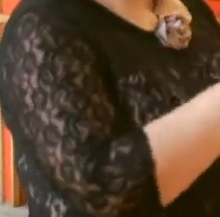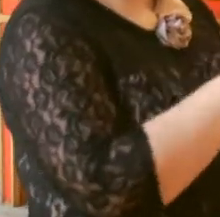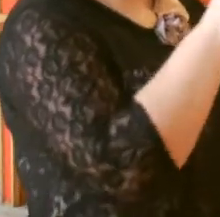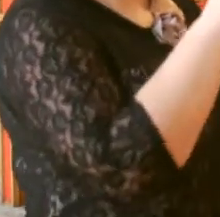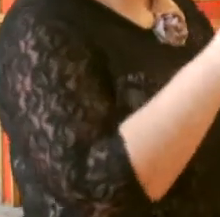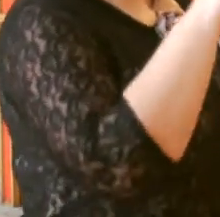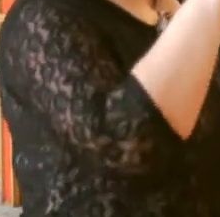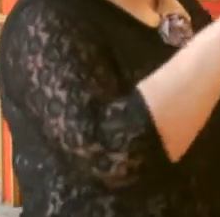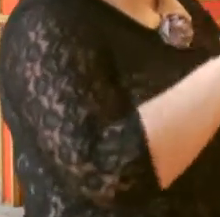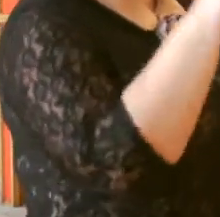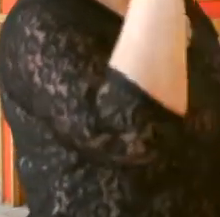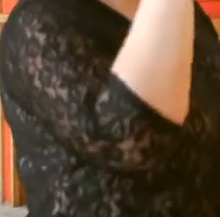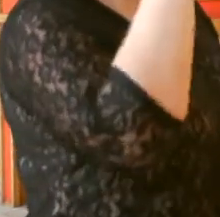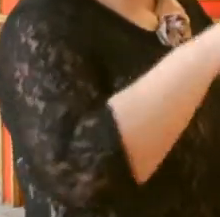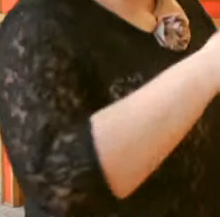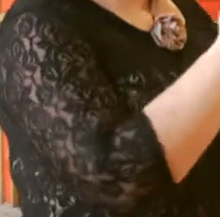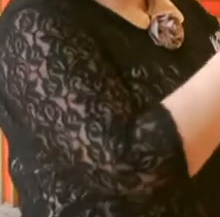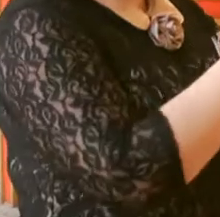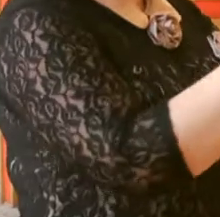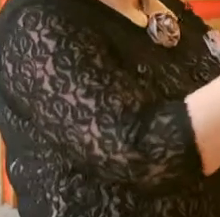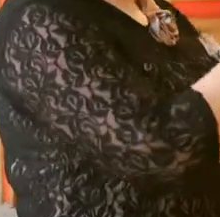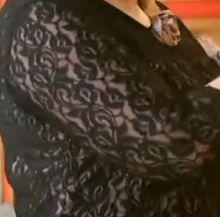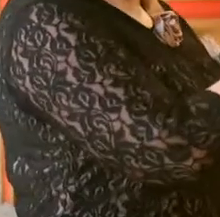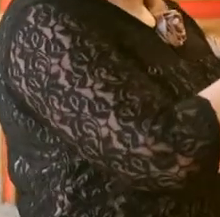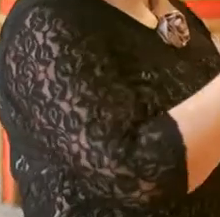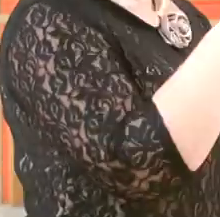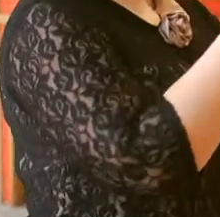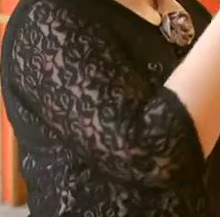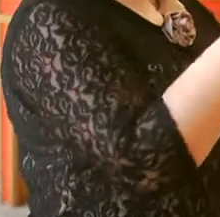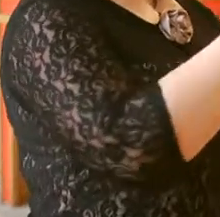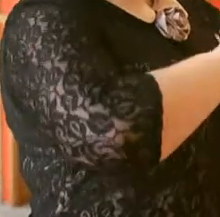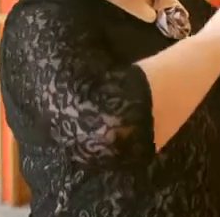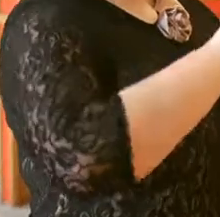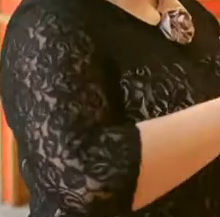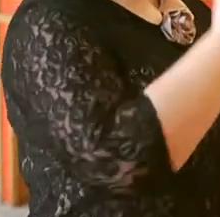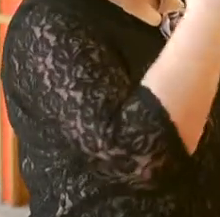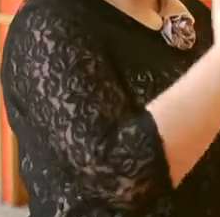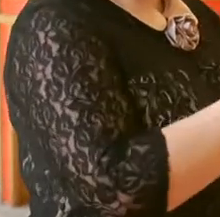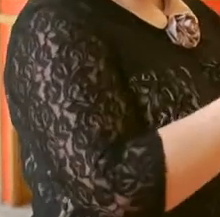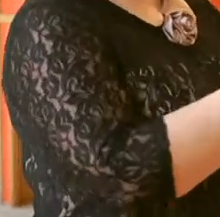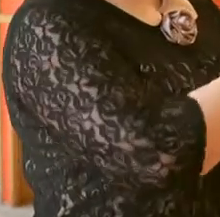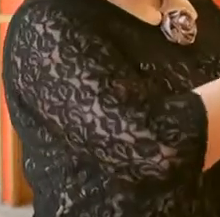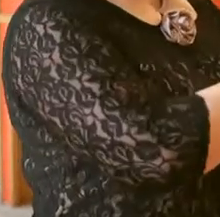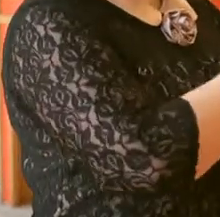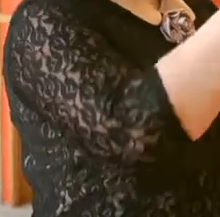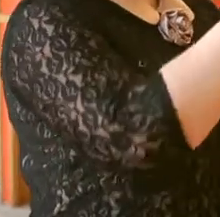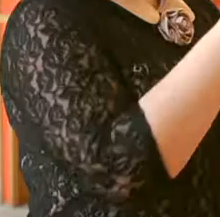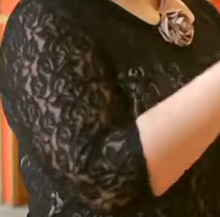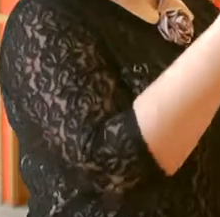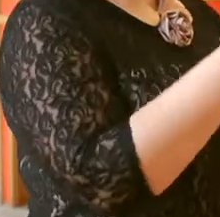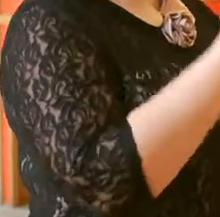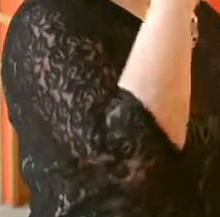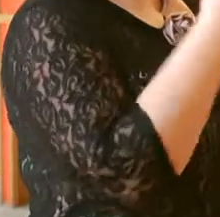Як представник держави, прошу відповісти, чи щирим є ваше бажання поєднати